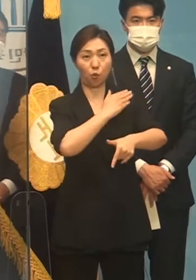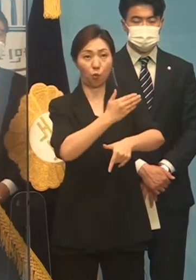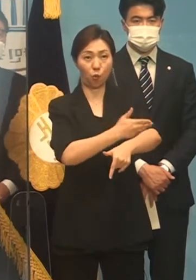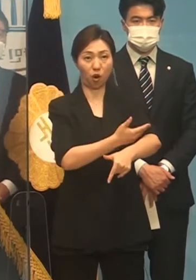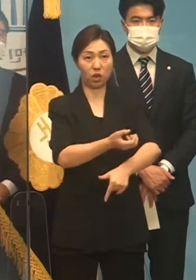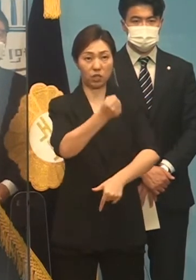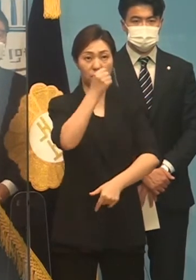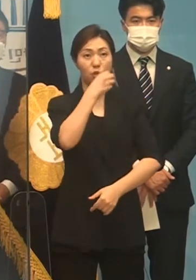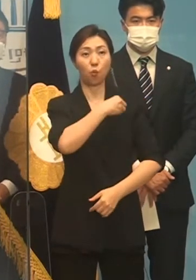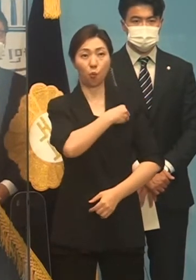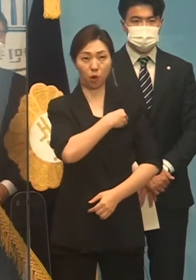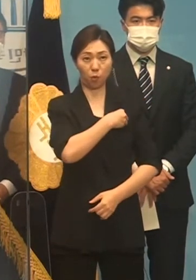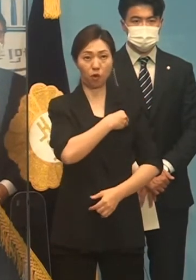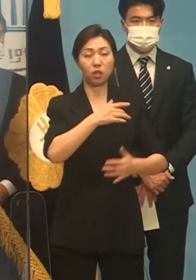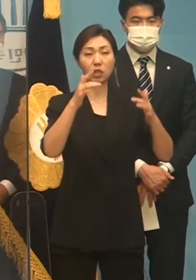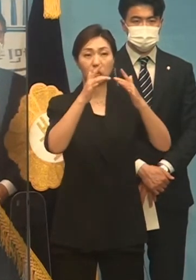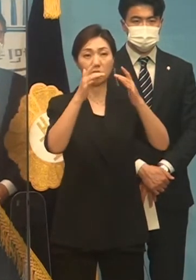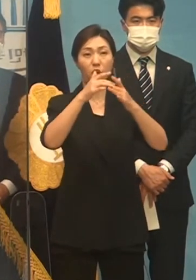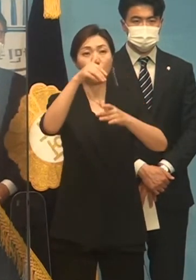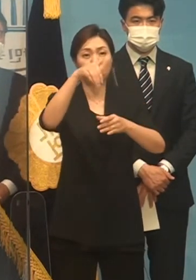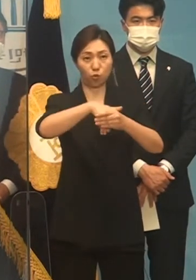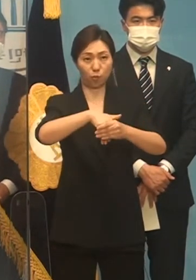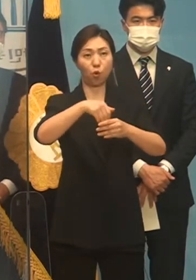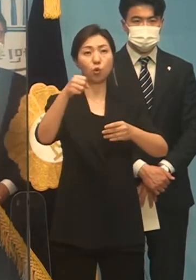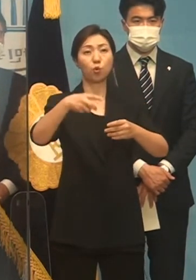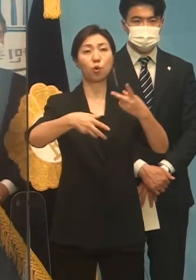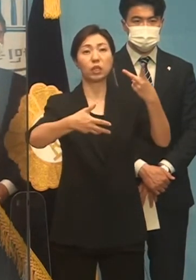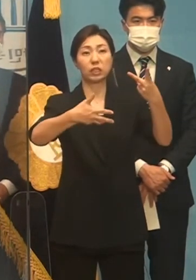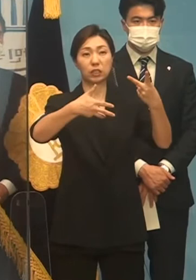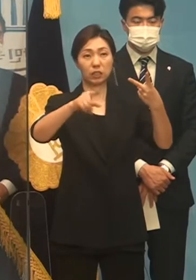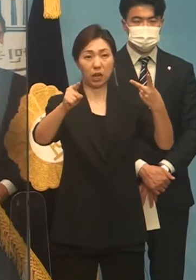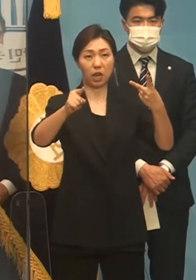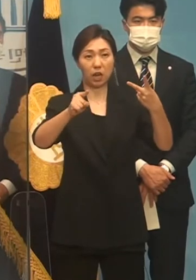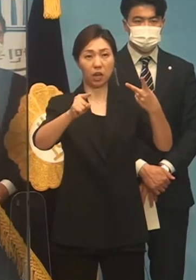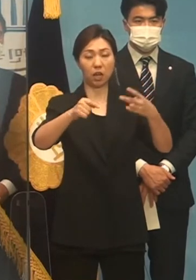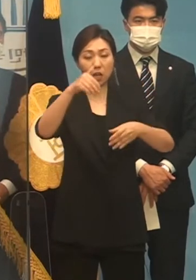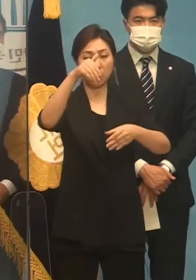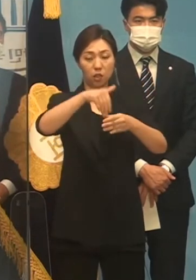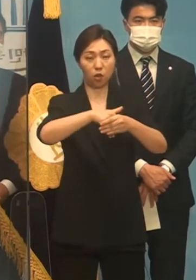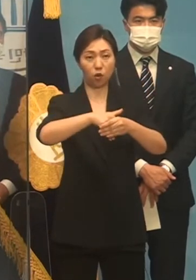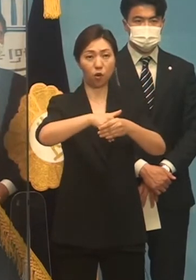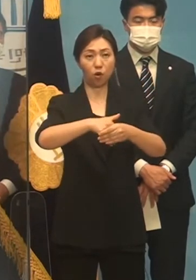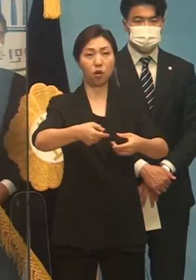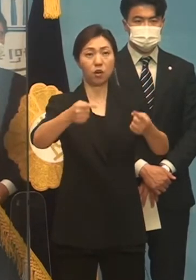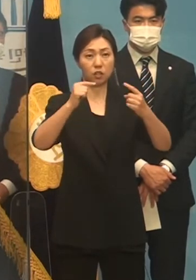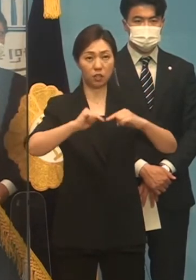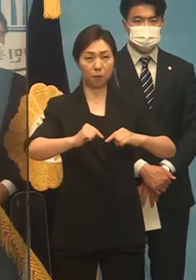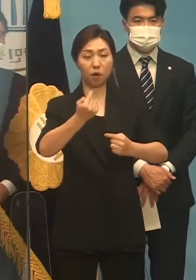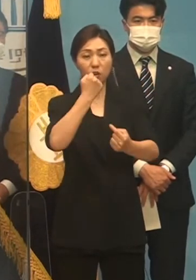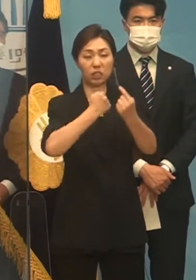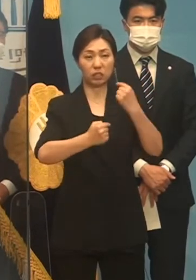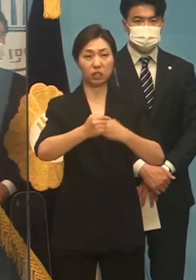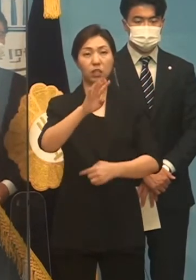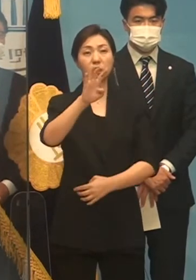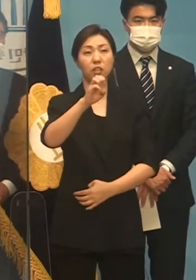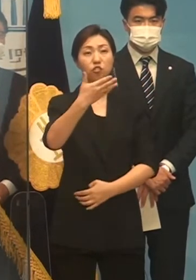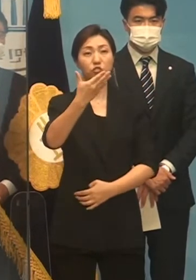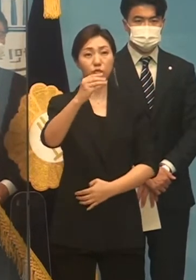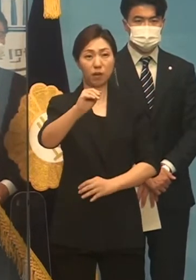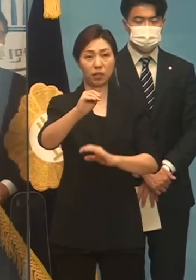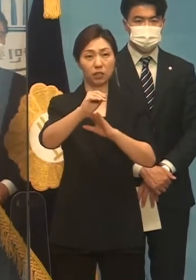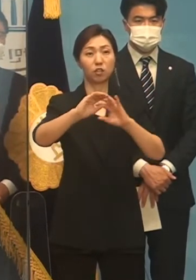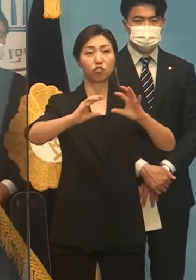온라인 투표와 함께 2차 선거인단에 신청해 주신 49만 6천 명 국민들의